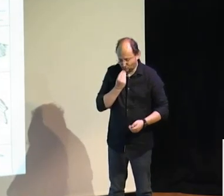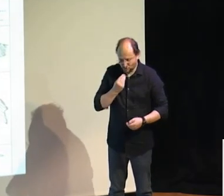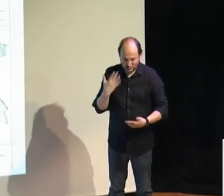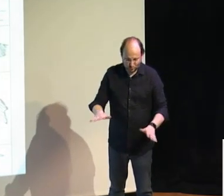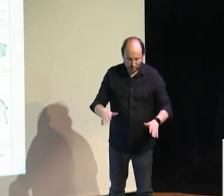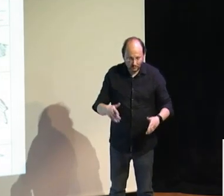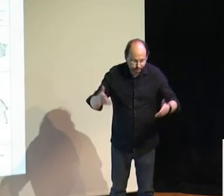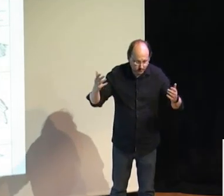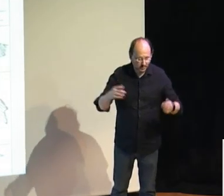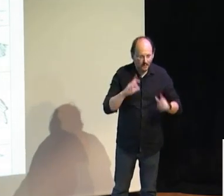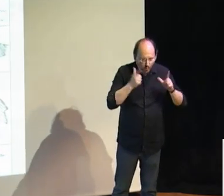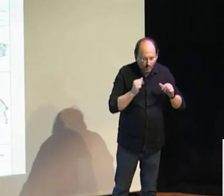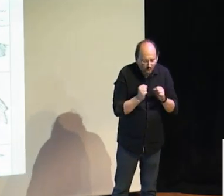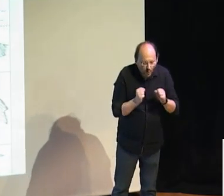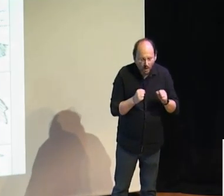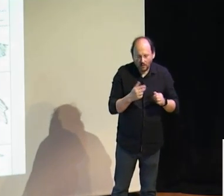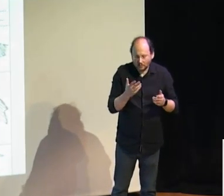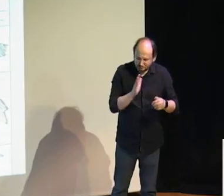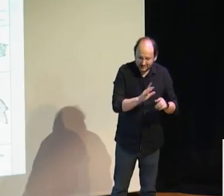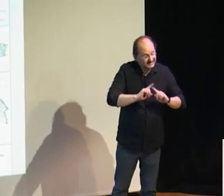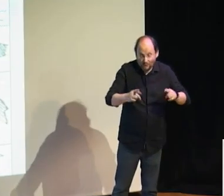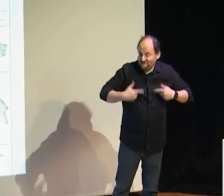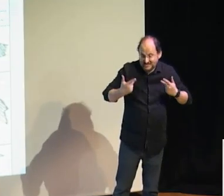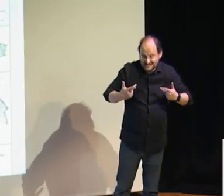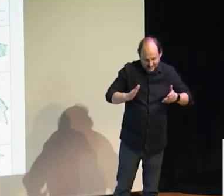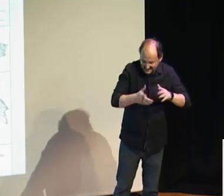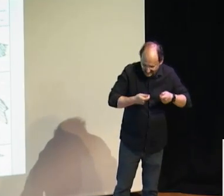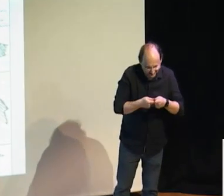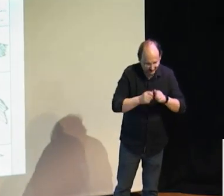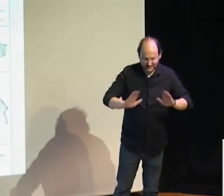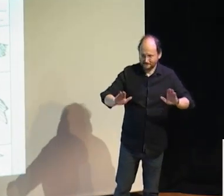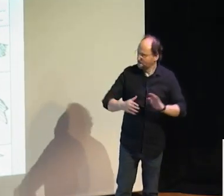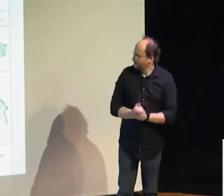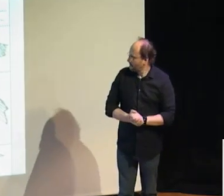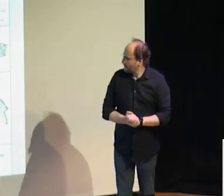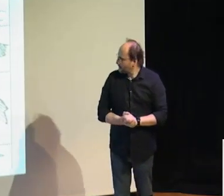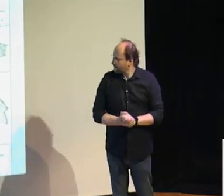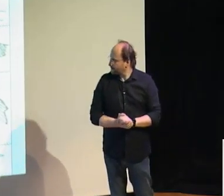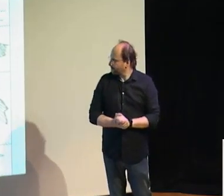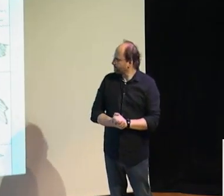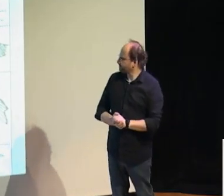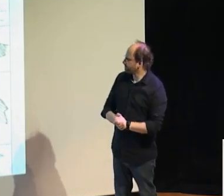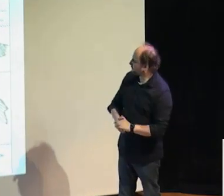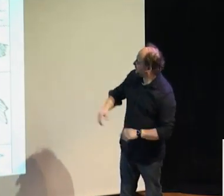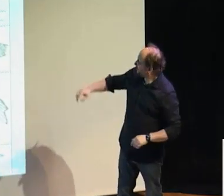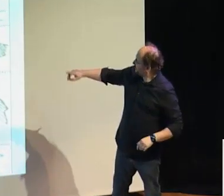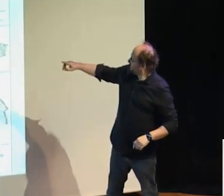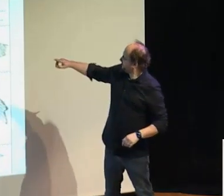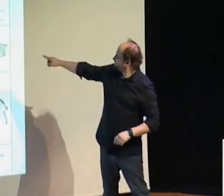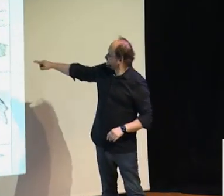Et donc, eux, les sourds, ils prennent l'huile pour la mettre dans la salade et pour la manger. Mais les moines avaient froid. Et donc, comme la vie était différente, ils ont développé des gestes